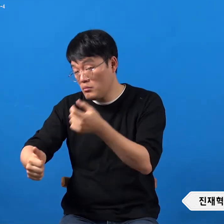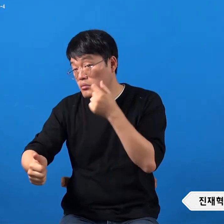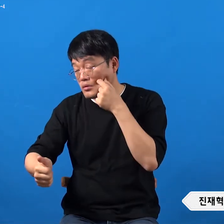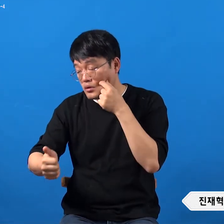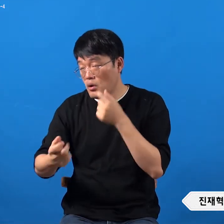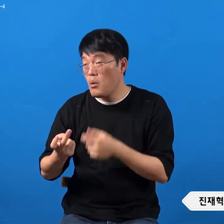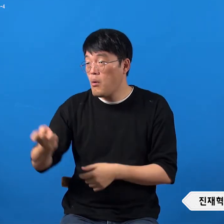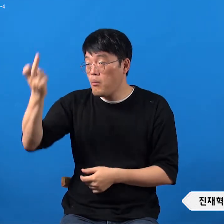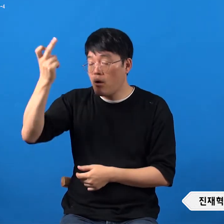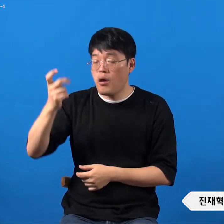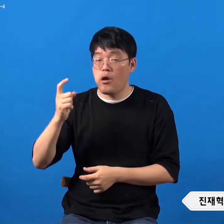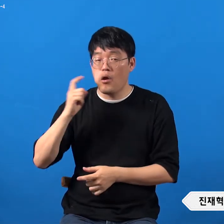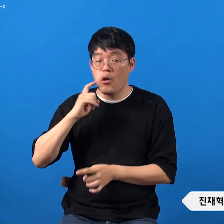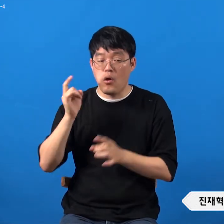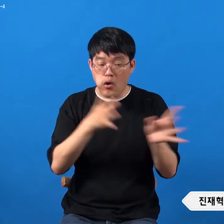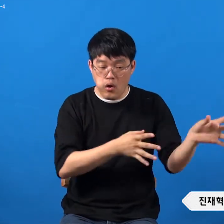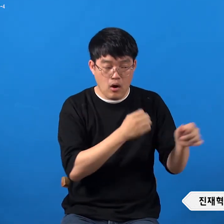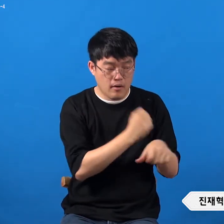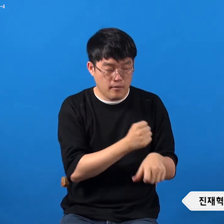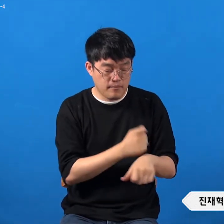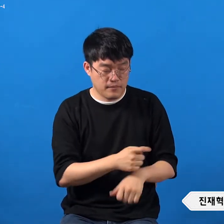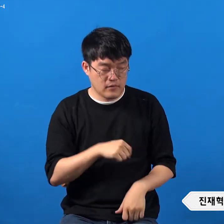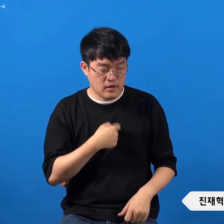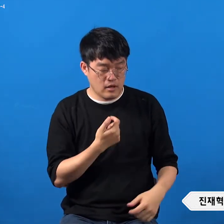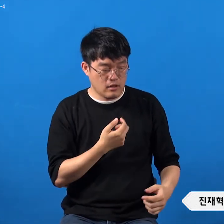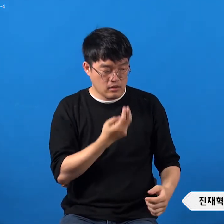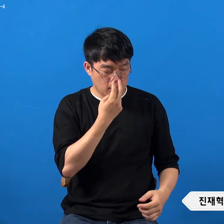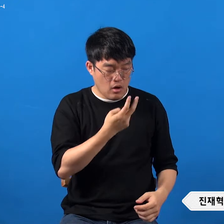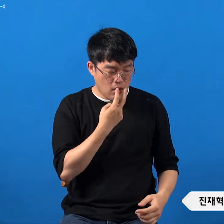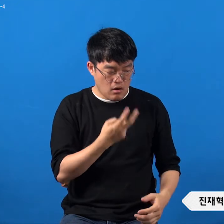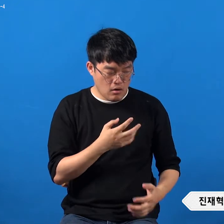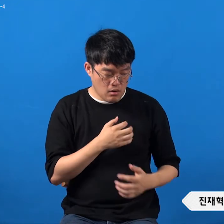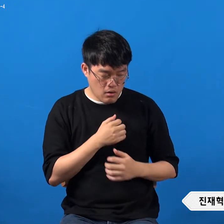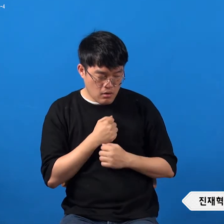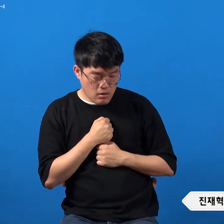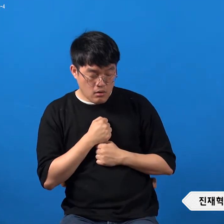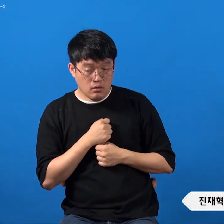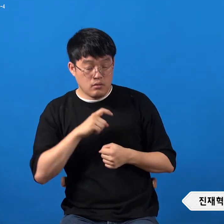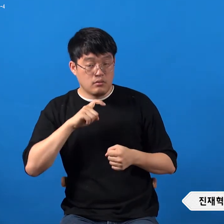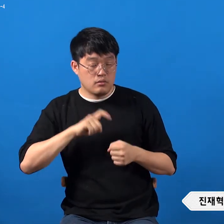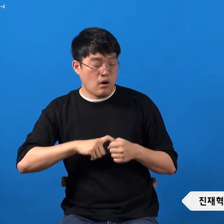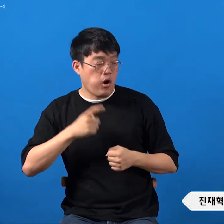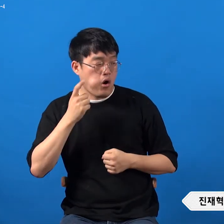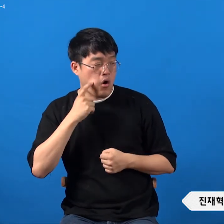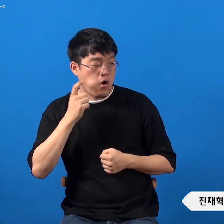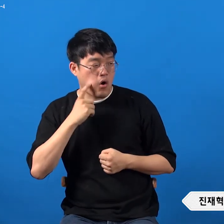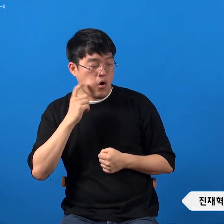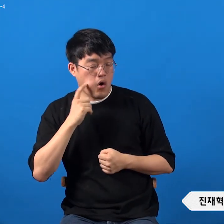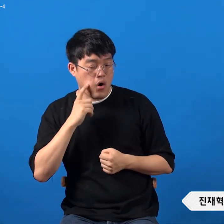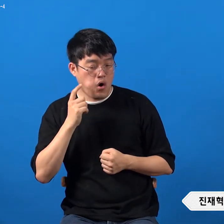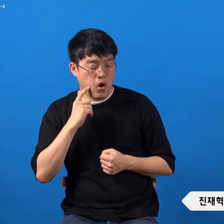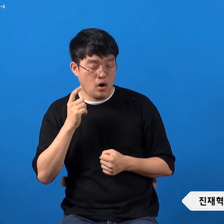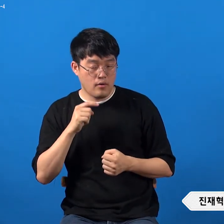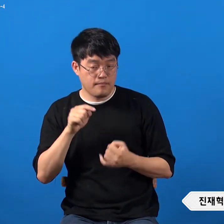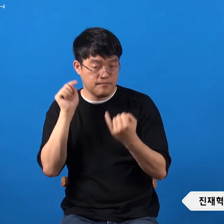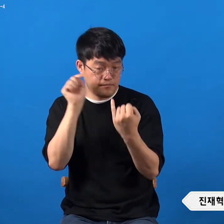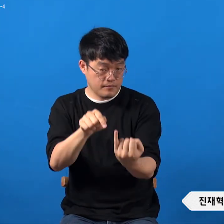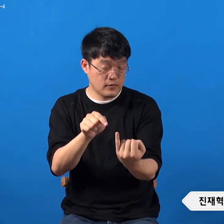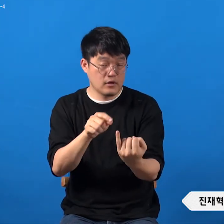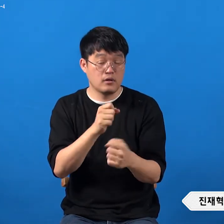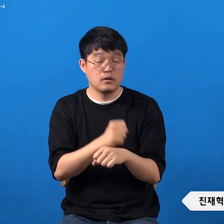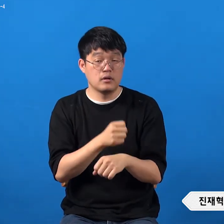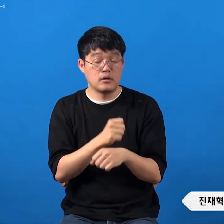오빠라고 속이며 자기의 생명의 보존과 두려움 때문에 그런 거짓말을 시키고 있는